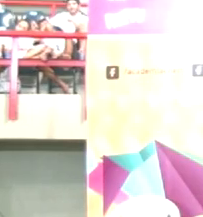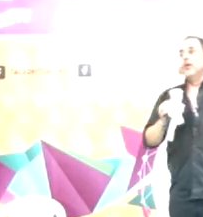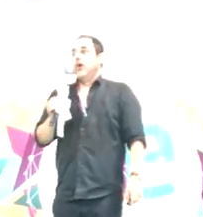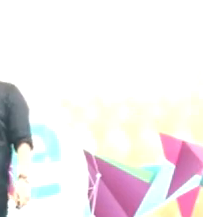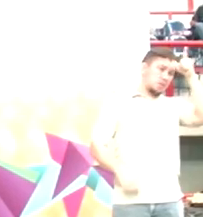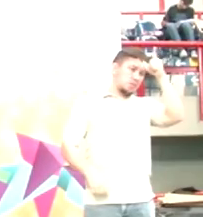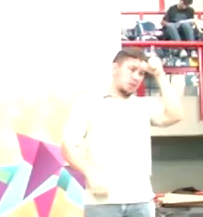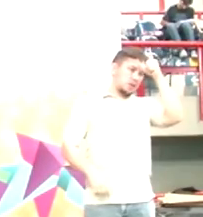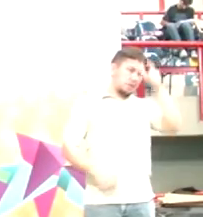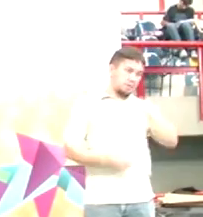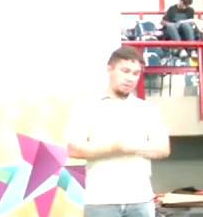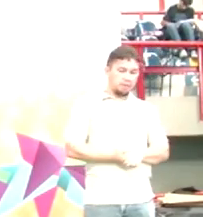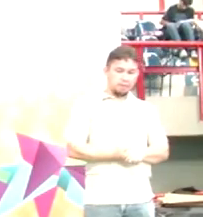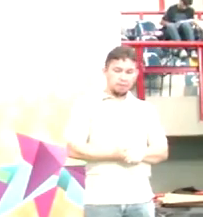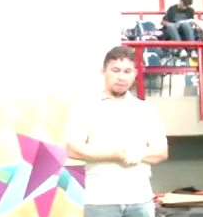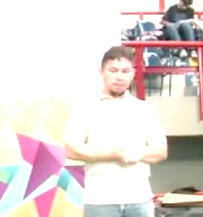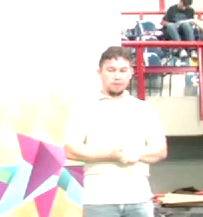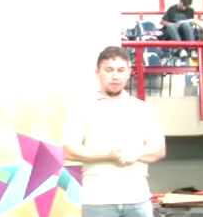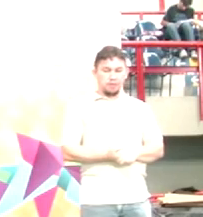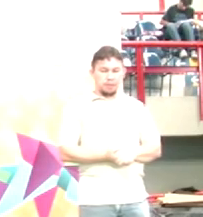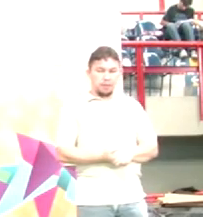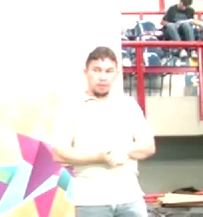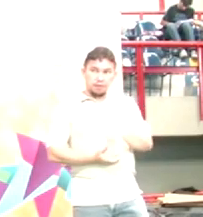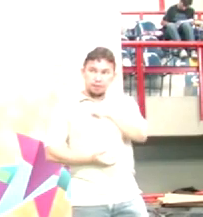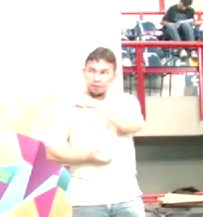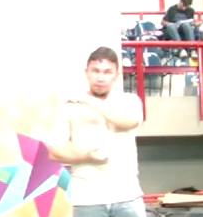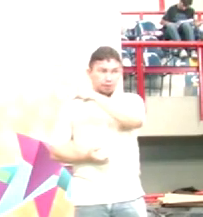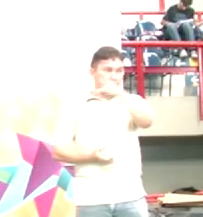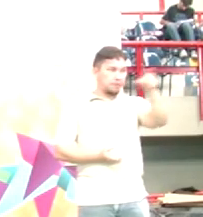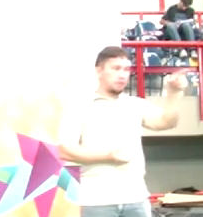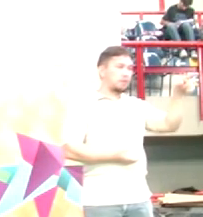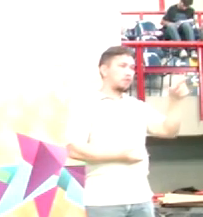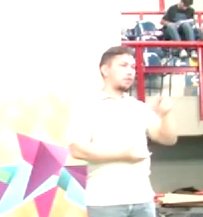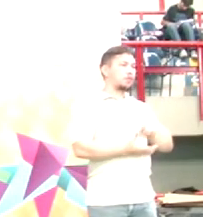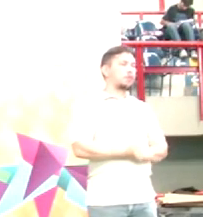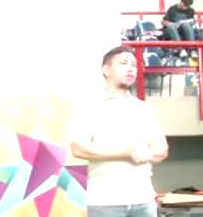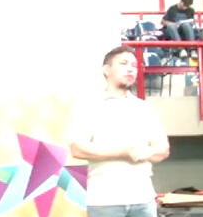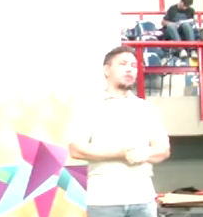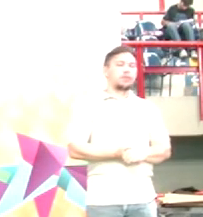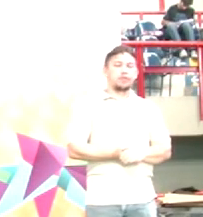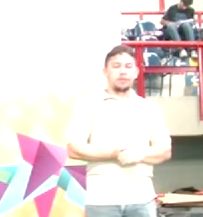Alemanha. Olha, quando você